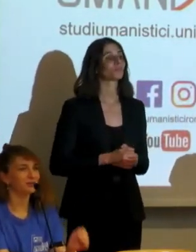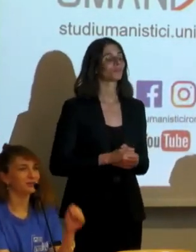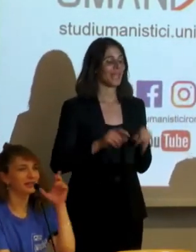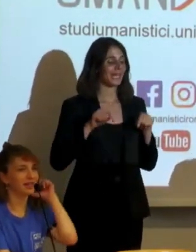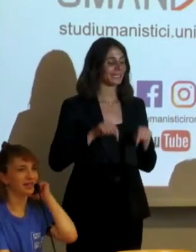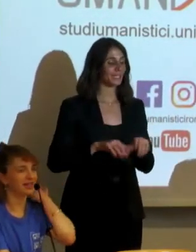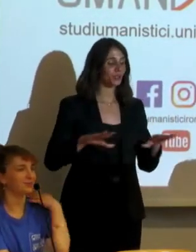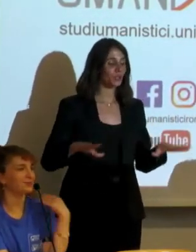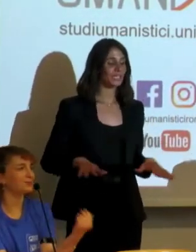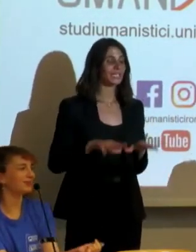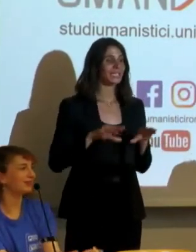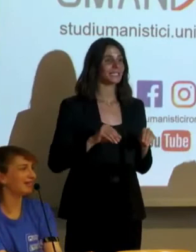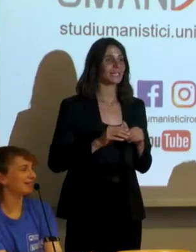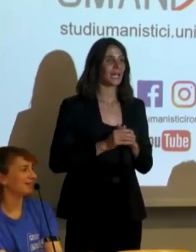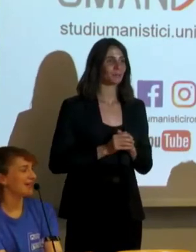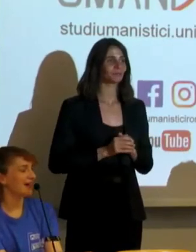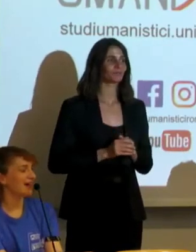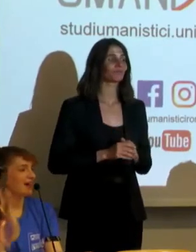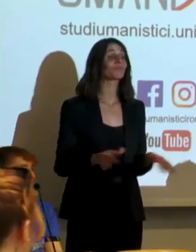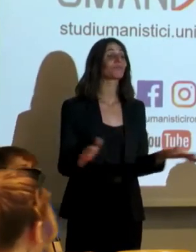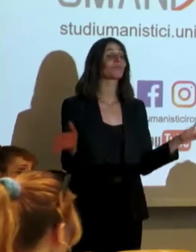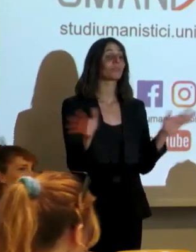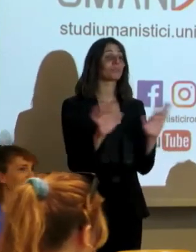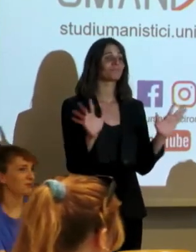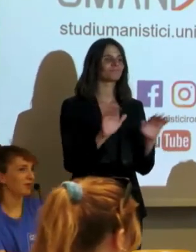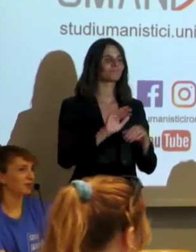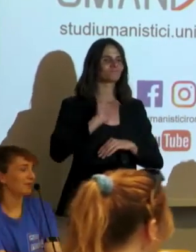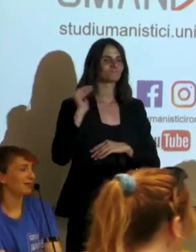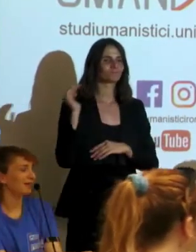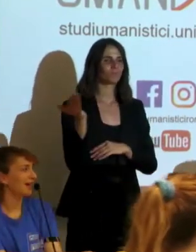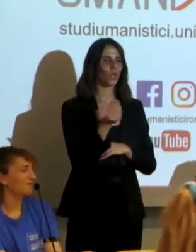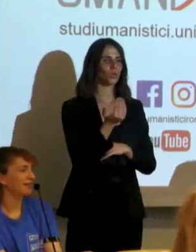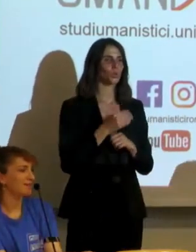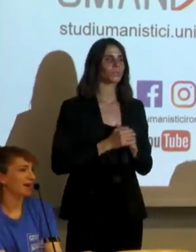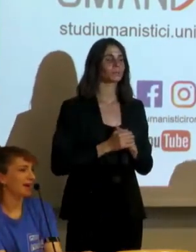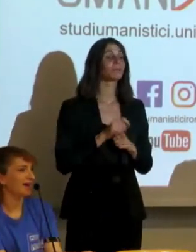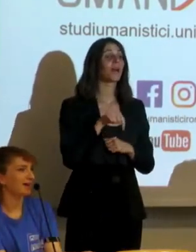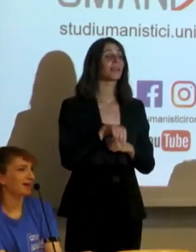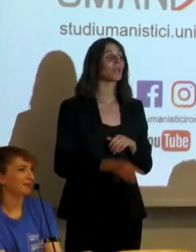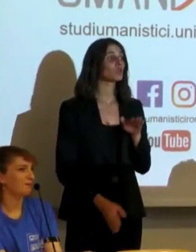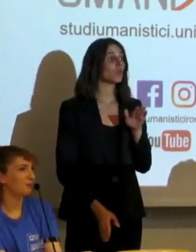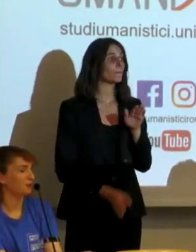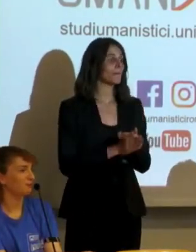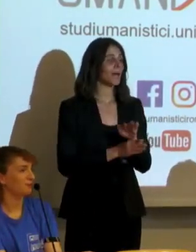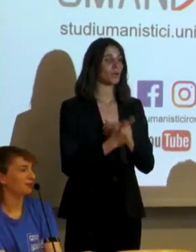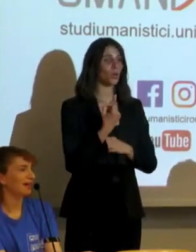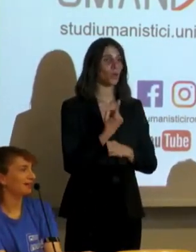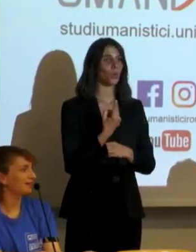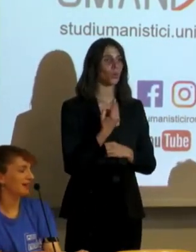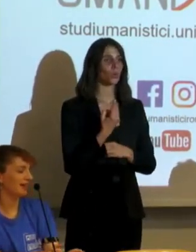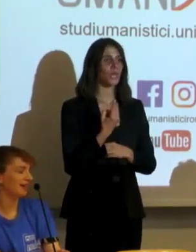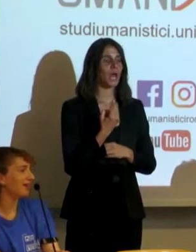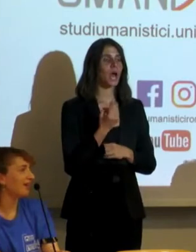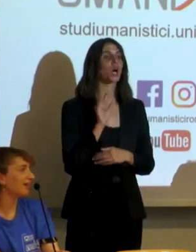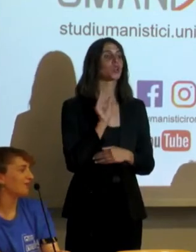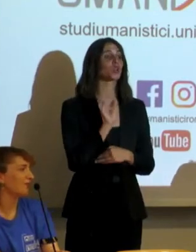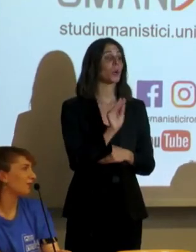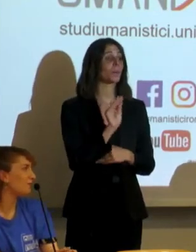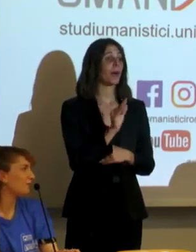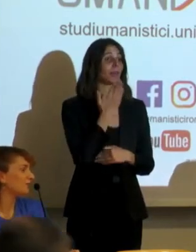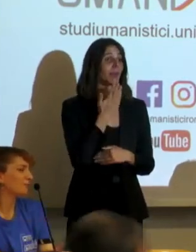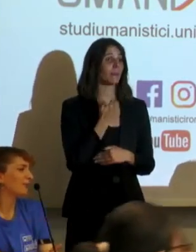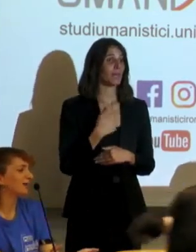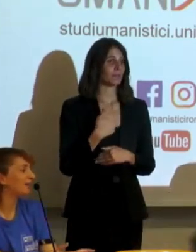Ciao a tutte e a tutti. Partirei con una domanda che mi sembra molto importante, che